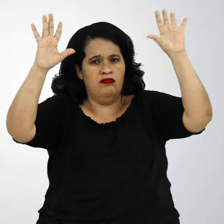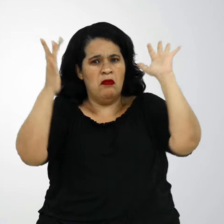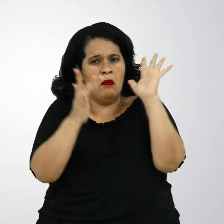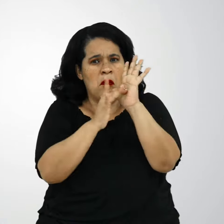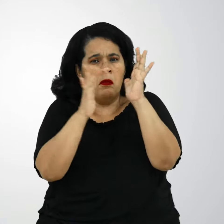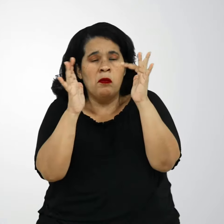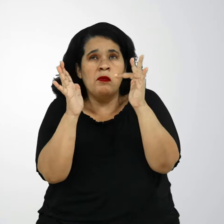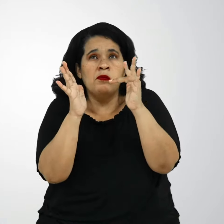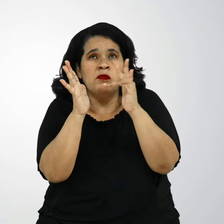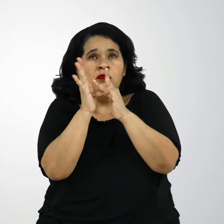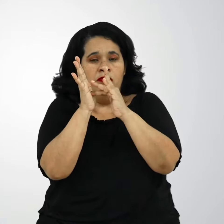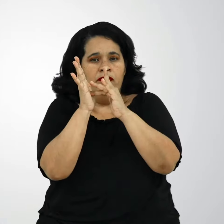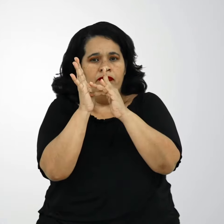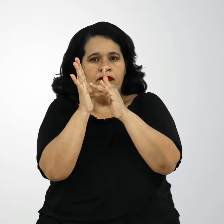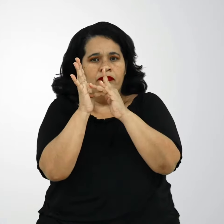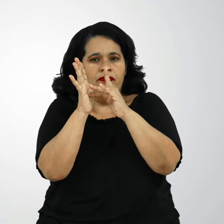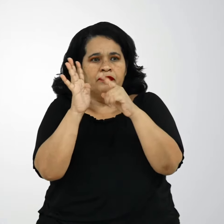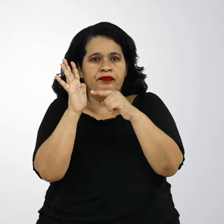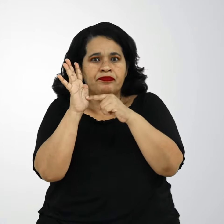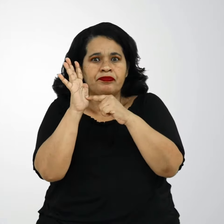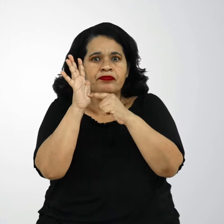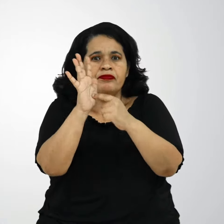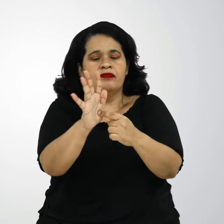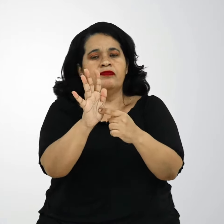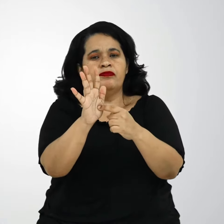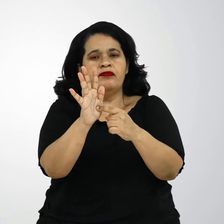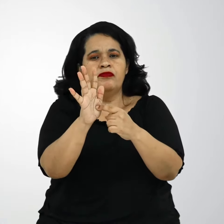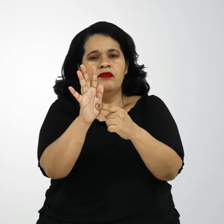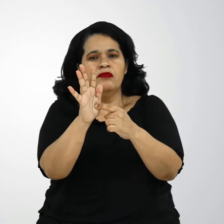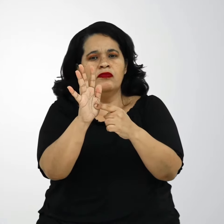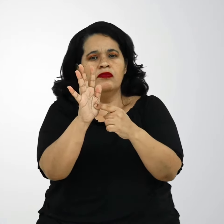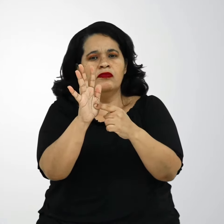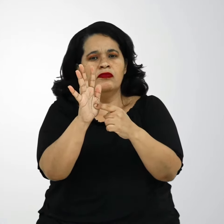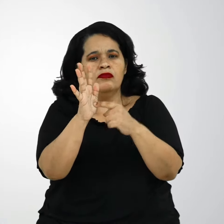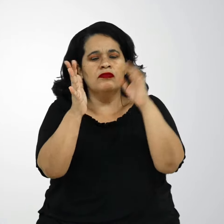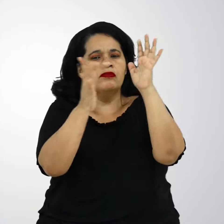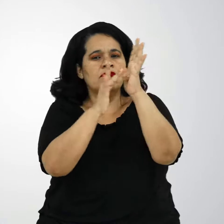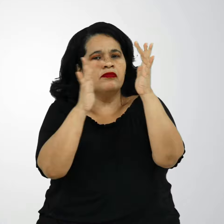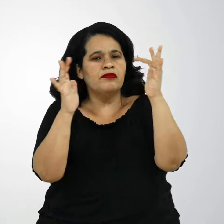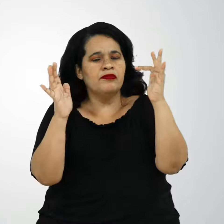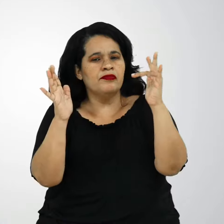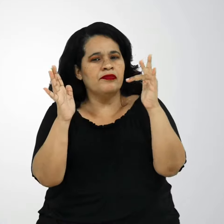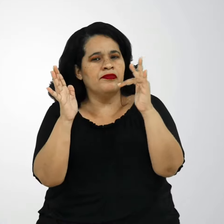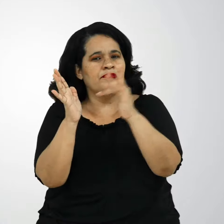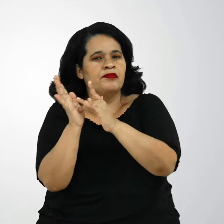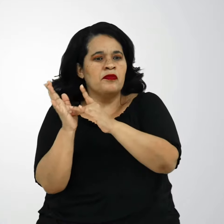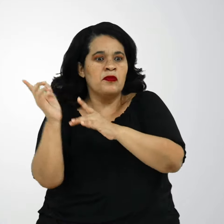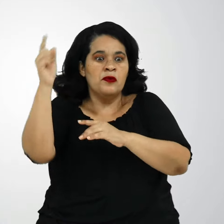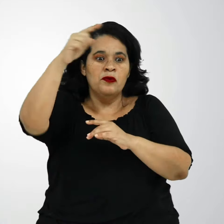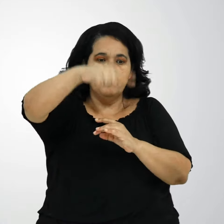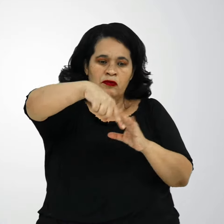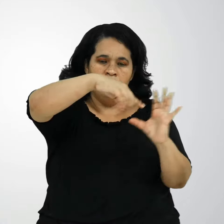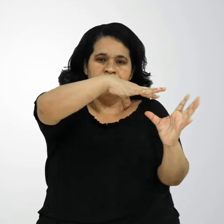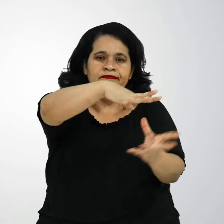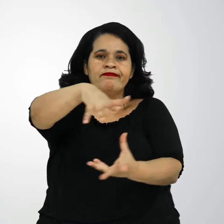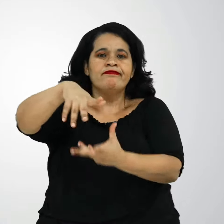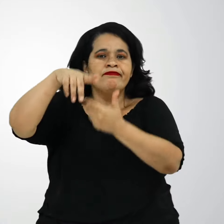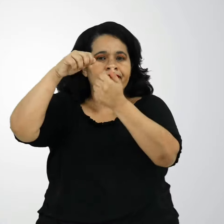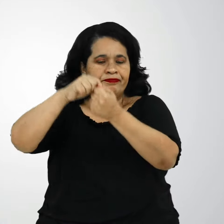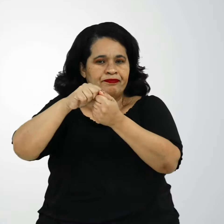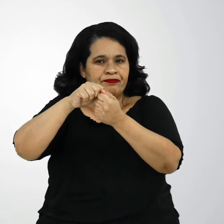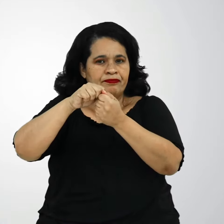um número simbólico que aponta para essa obra, a obra de quando Jesus vem, né, e a obra da consumação